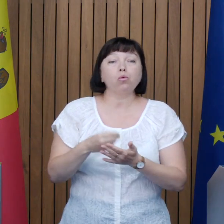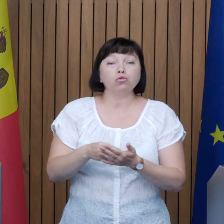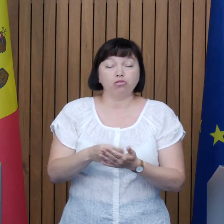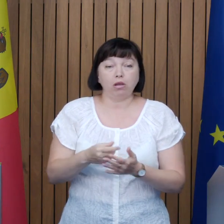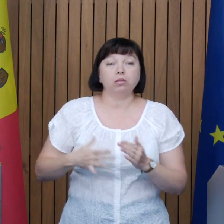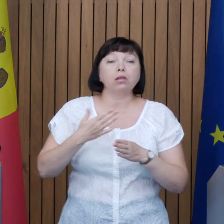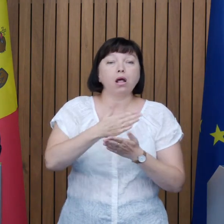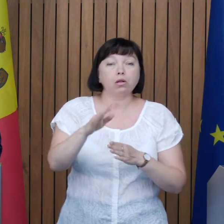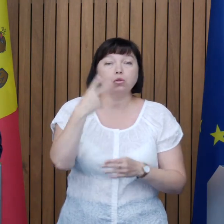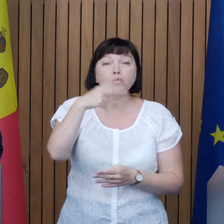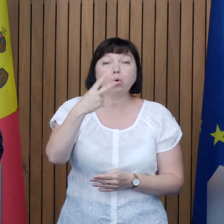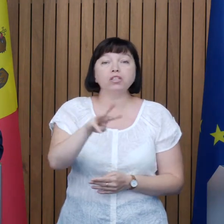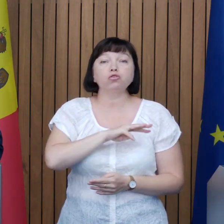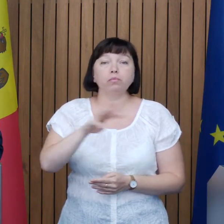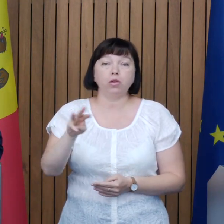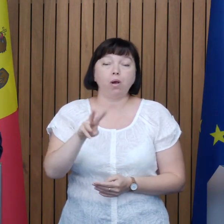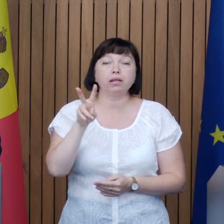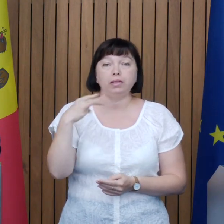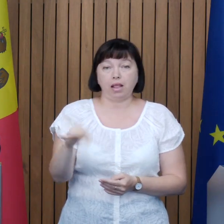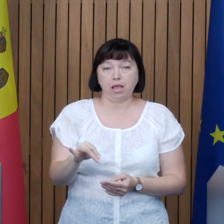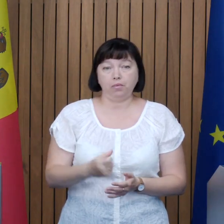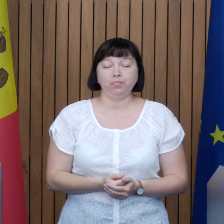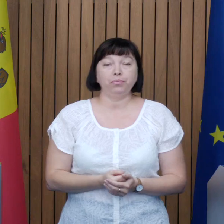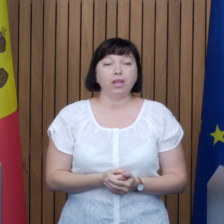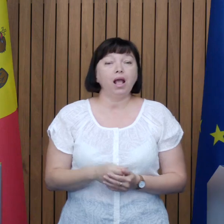Nu uitați să dați like, să lăsați un comentariu să distribuiți acest material video pe alte rețele sociale